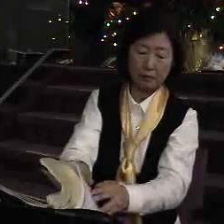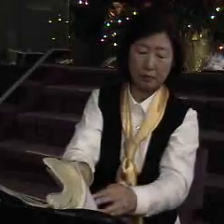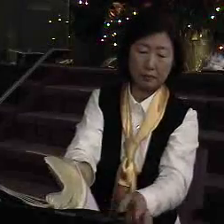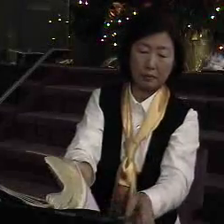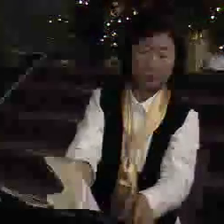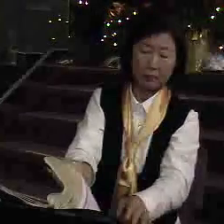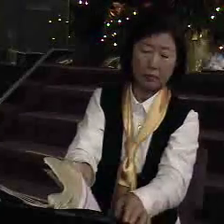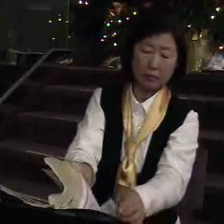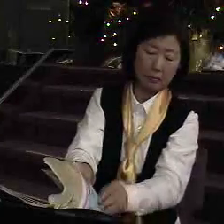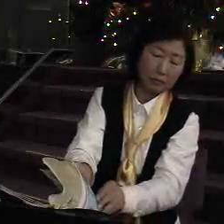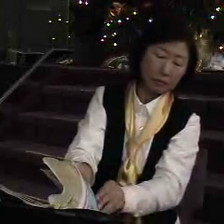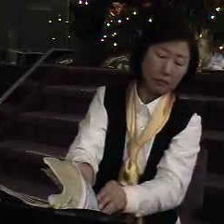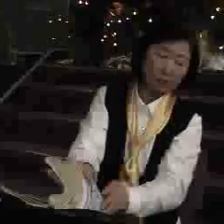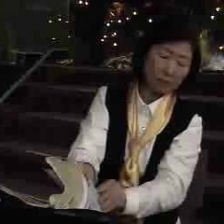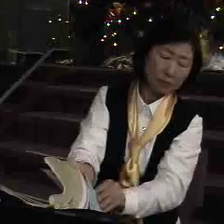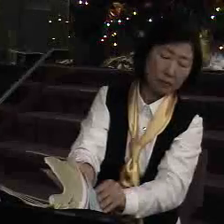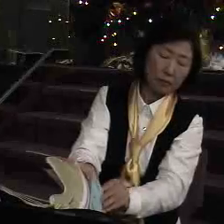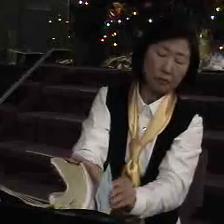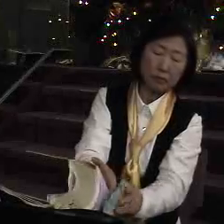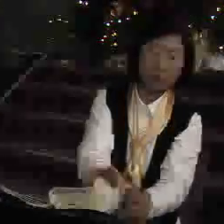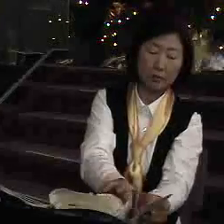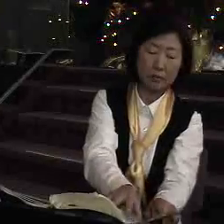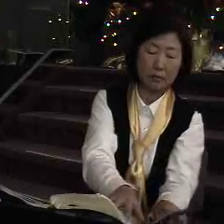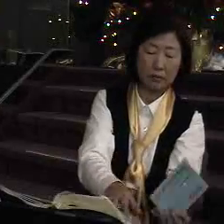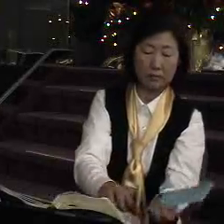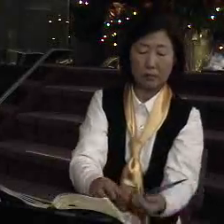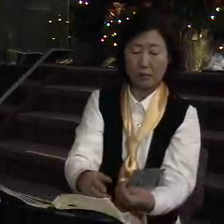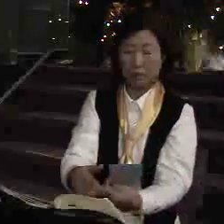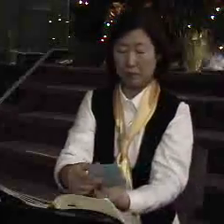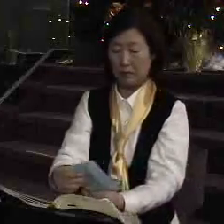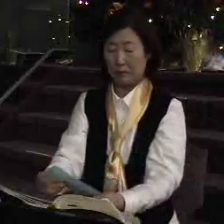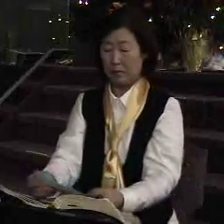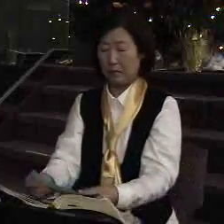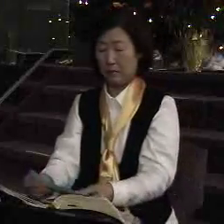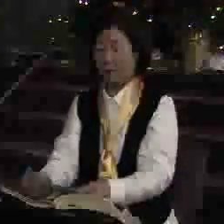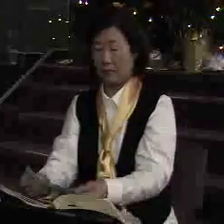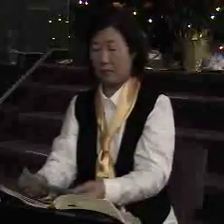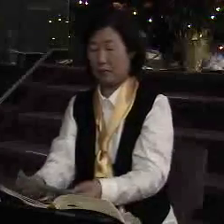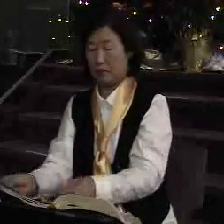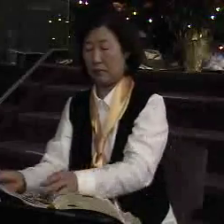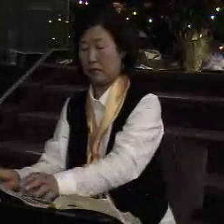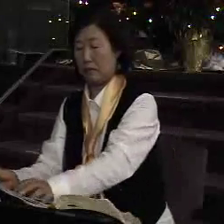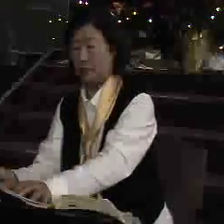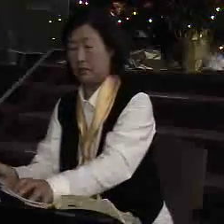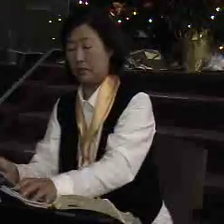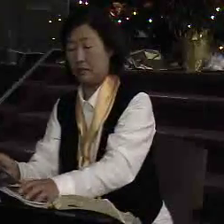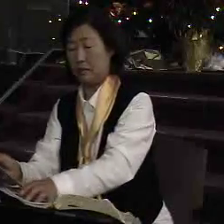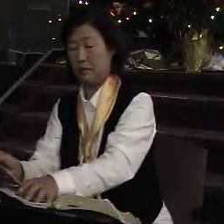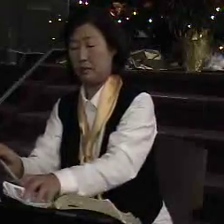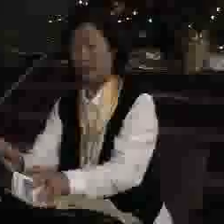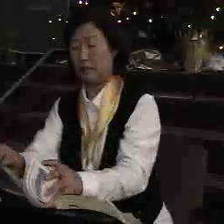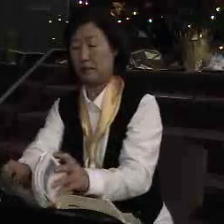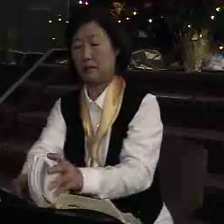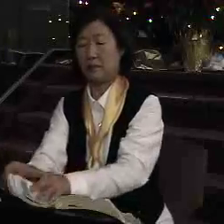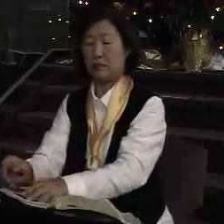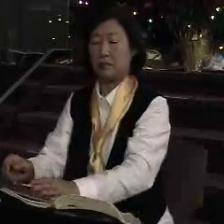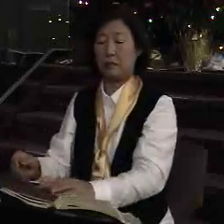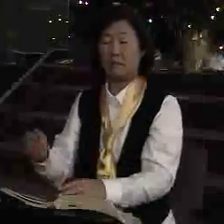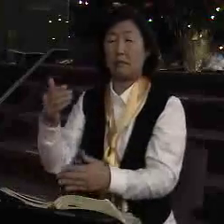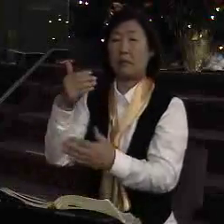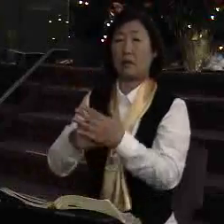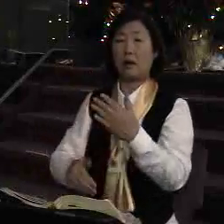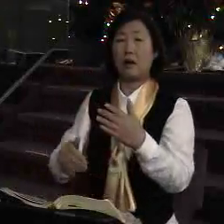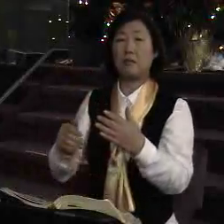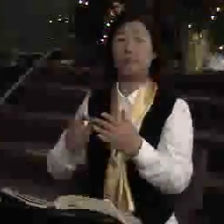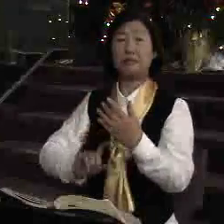남은 며칠을 어떻게 하면 가장 은혜롭게 보낼 수 있을까요? 고민해 보았더니 남은 기간 동안 매일 감사로 보내는 것입니다.